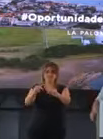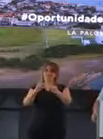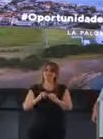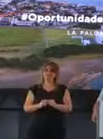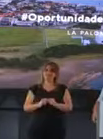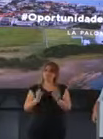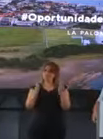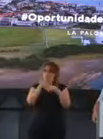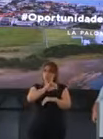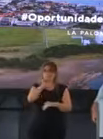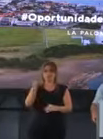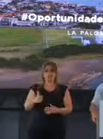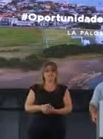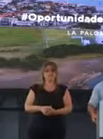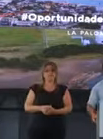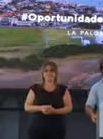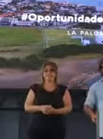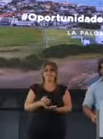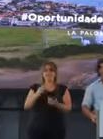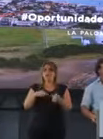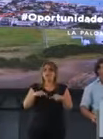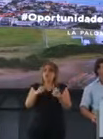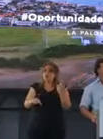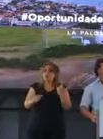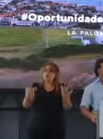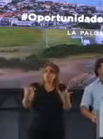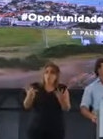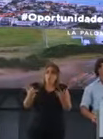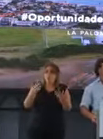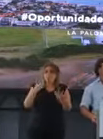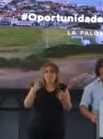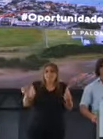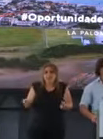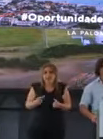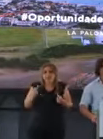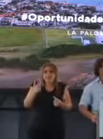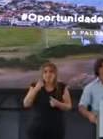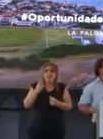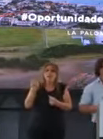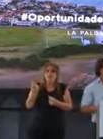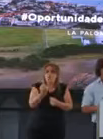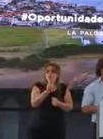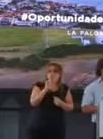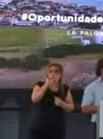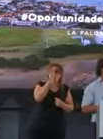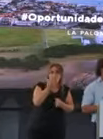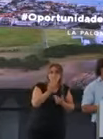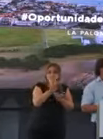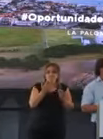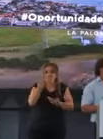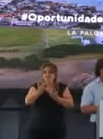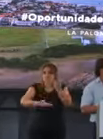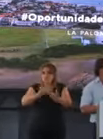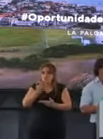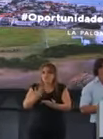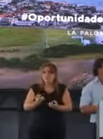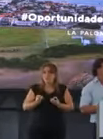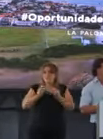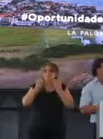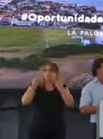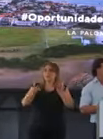logrado que los anclajes necesarios hoy generen en cada uno de los uruguayos más